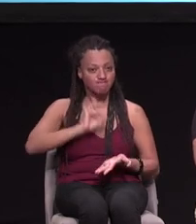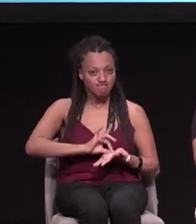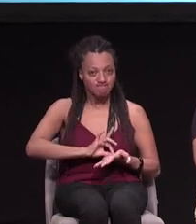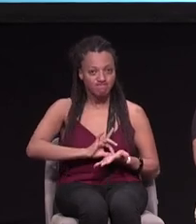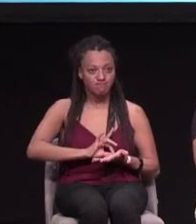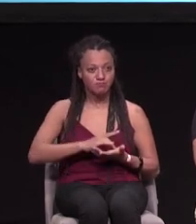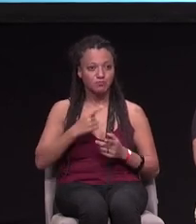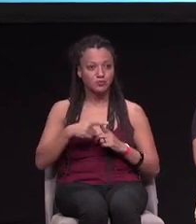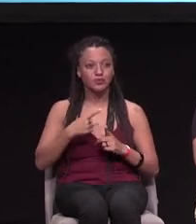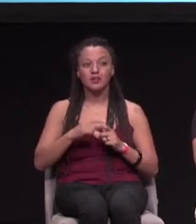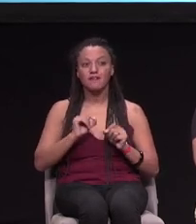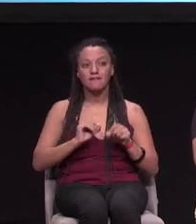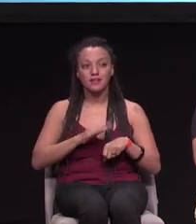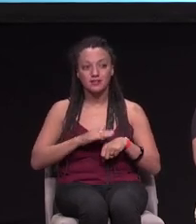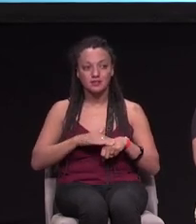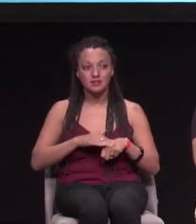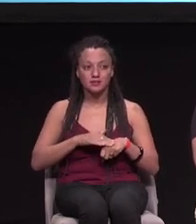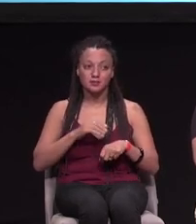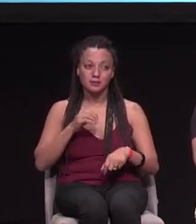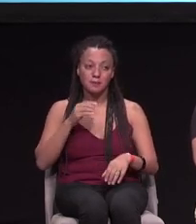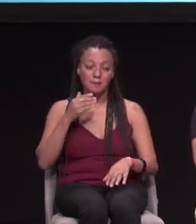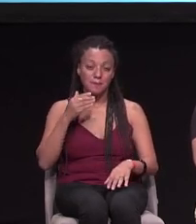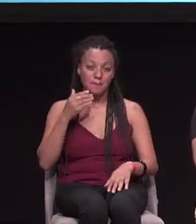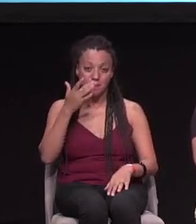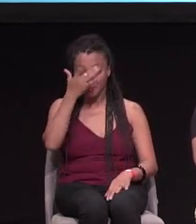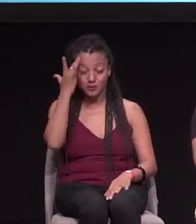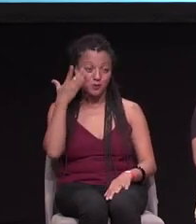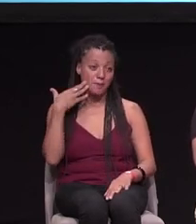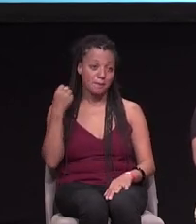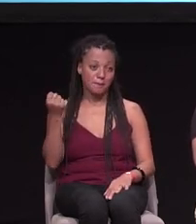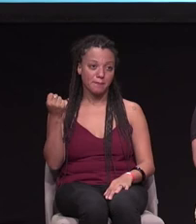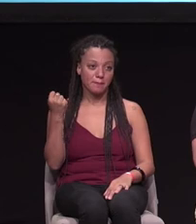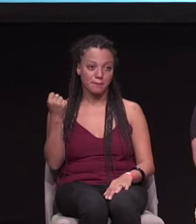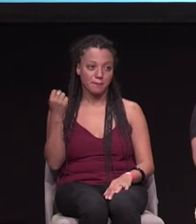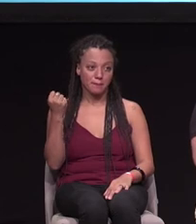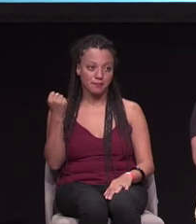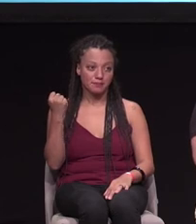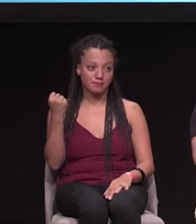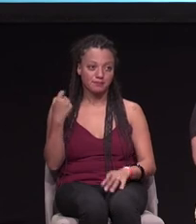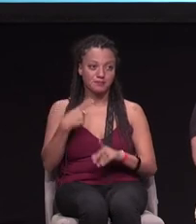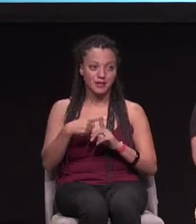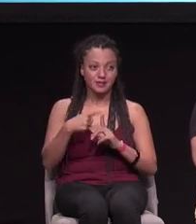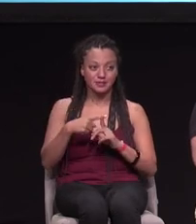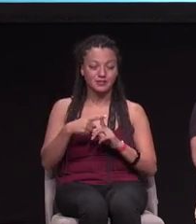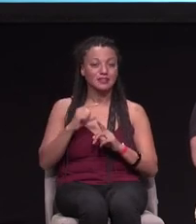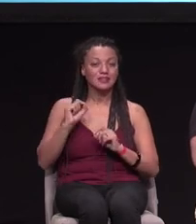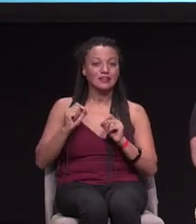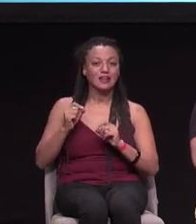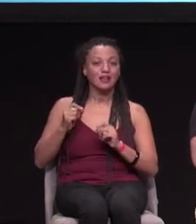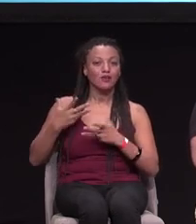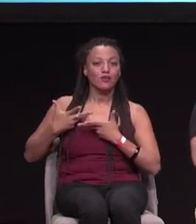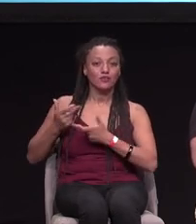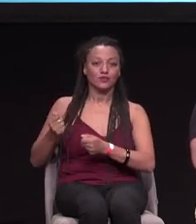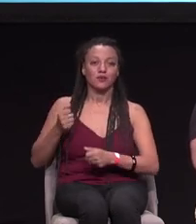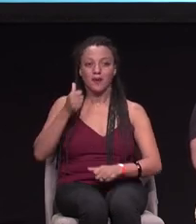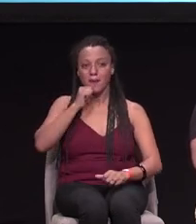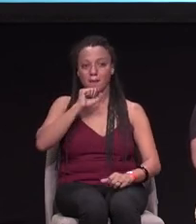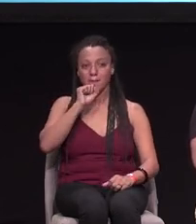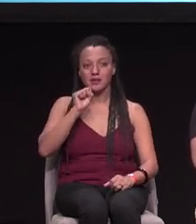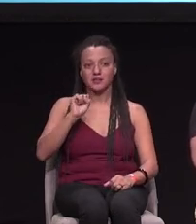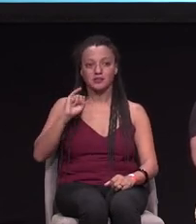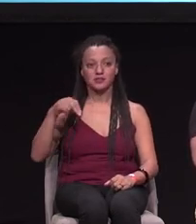branco mas assim a convite do que da mãe senhora lógica na década de 50 com a emenda